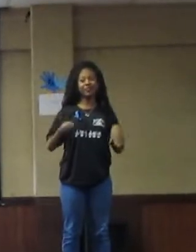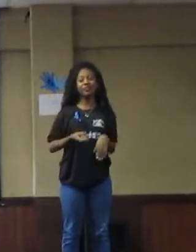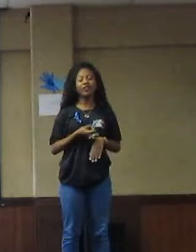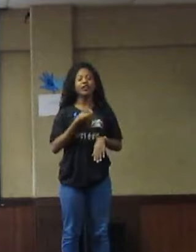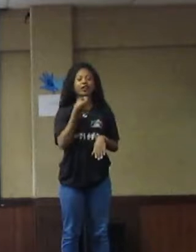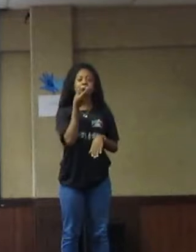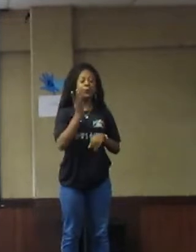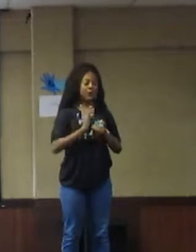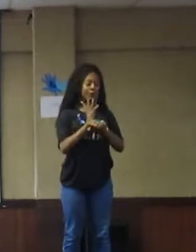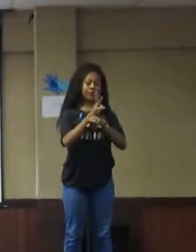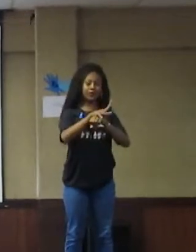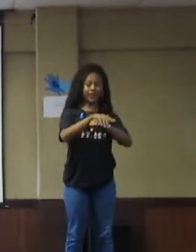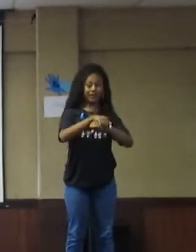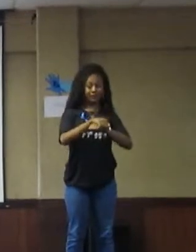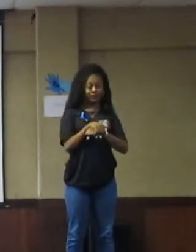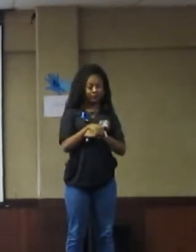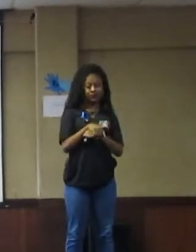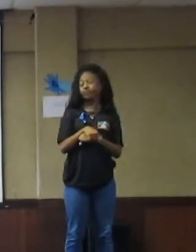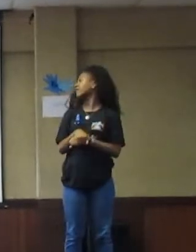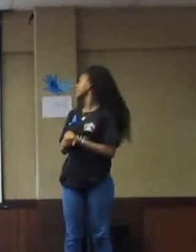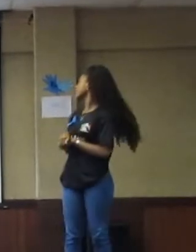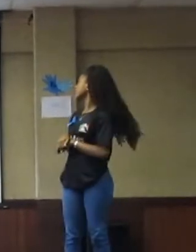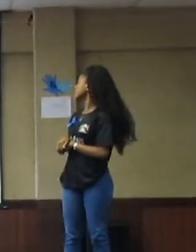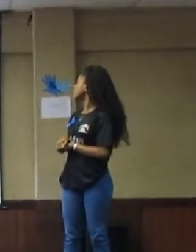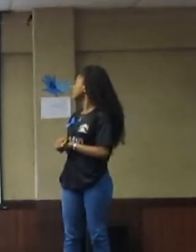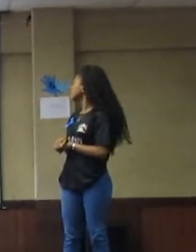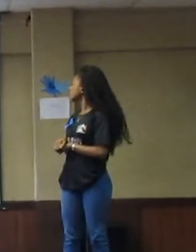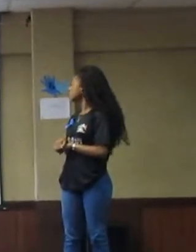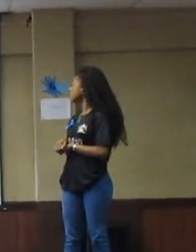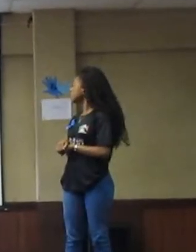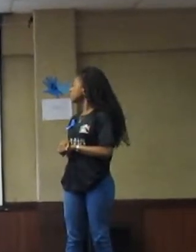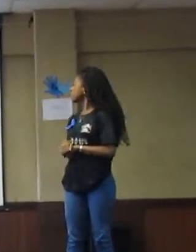noite e boa madrugada.